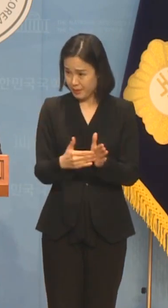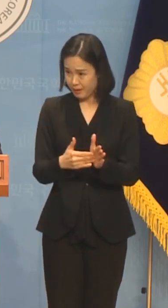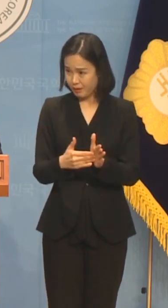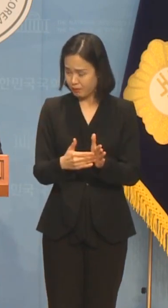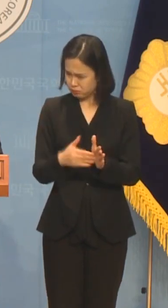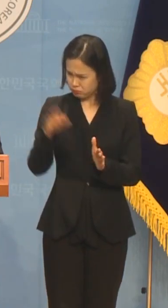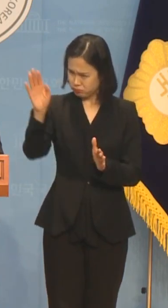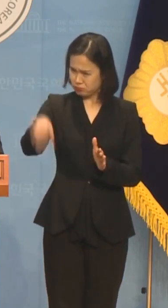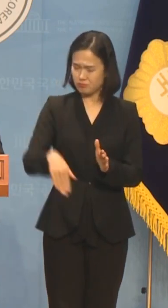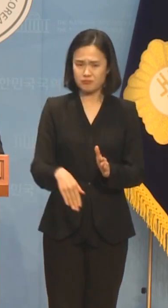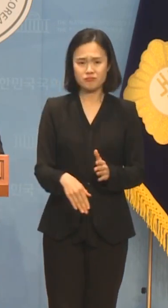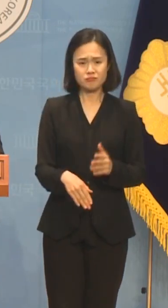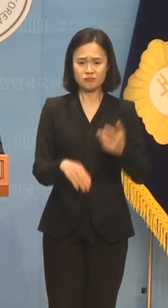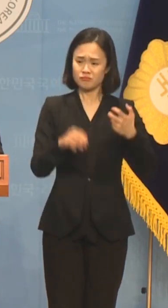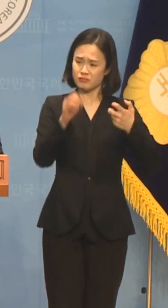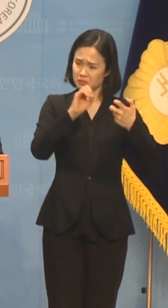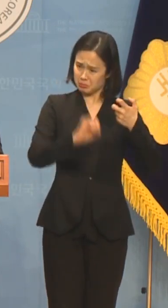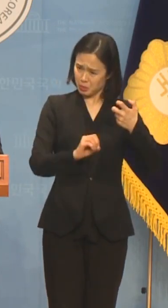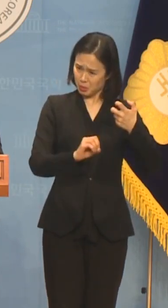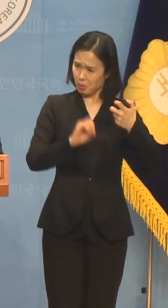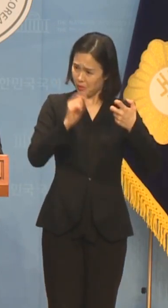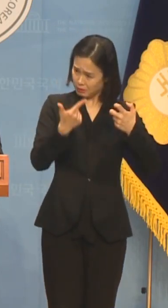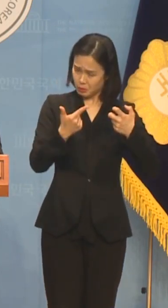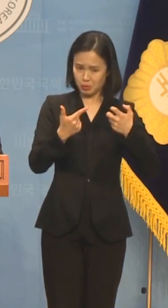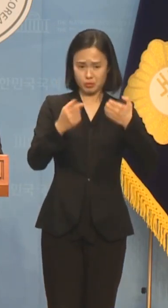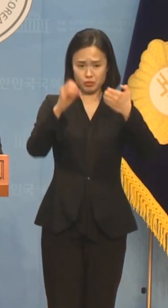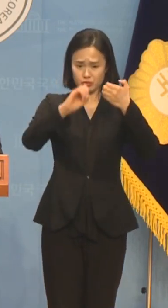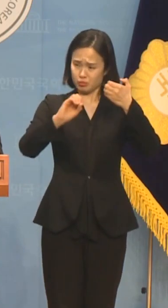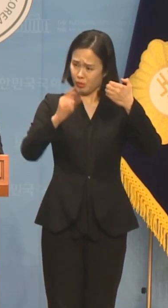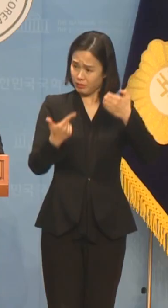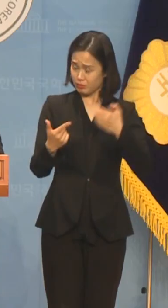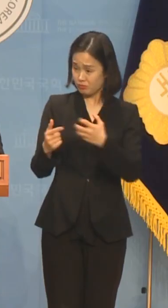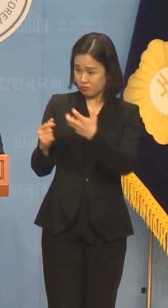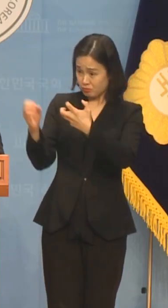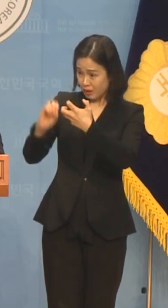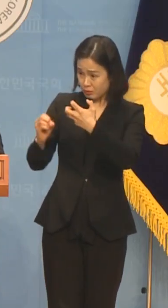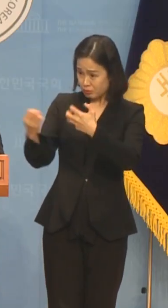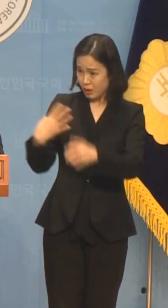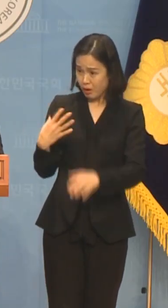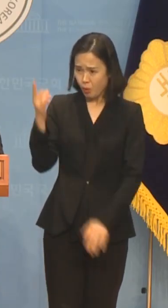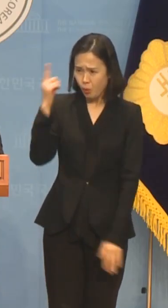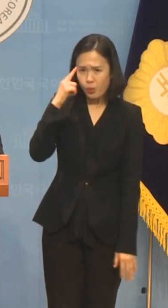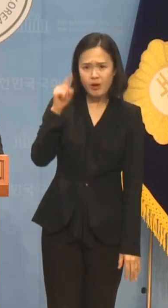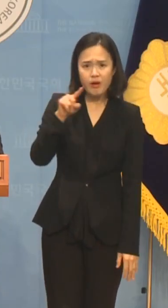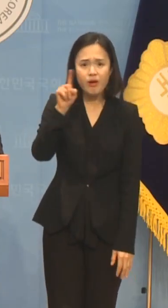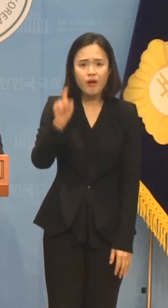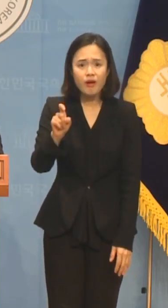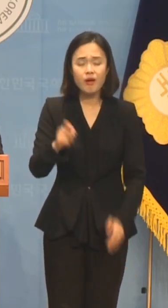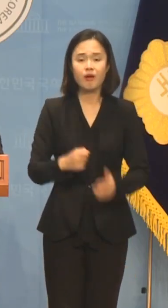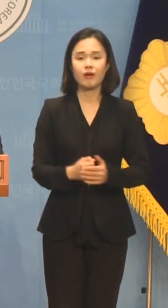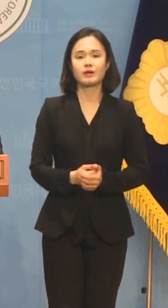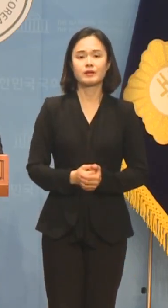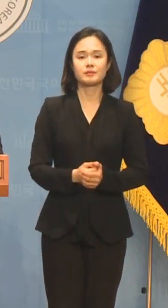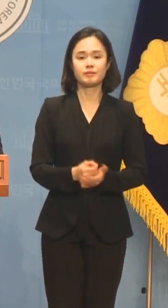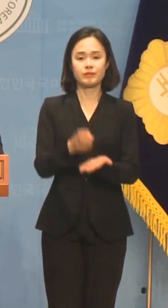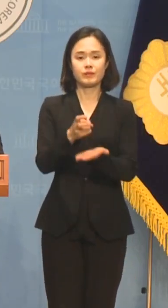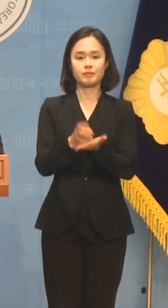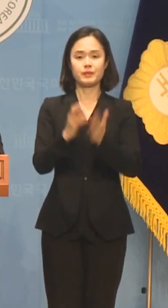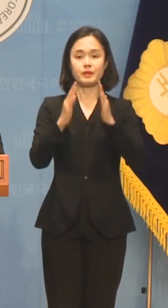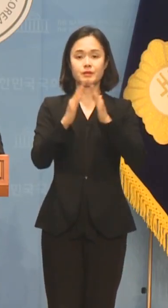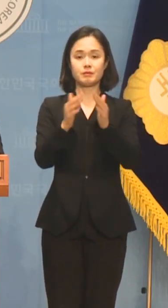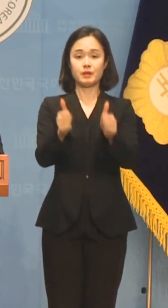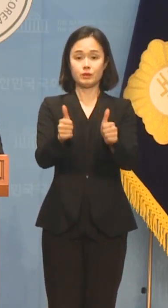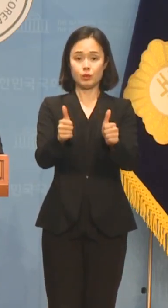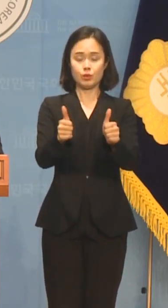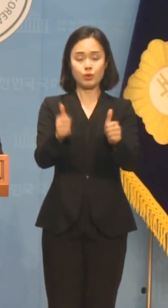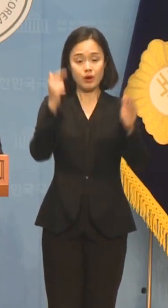아니고 딱 80%입니까? 헌재가 그 부분까지 알아서 판단하겠다고